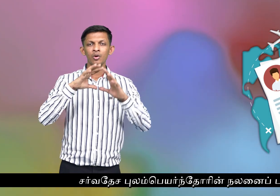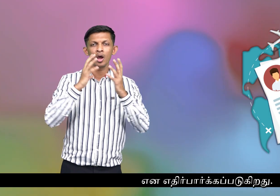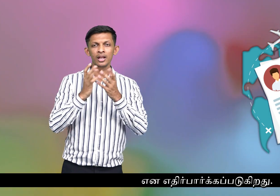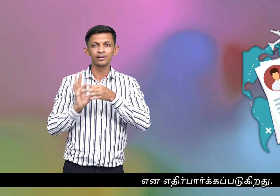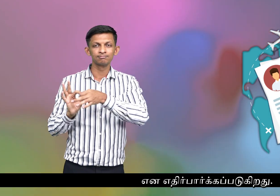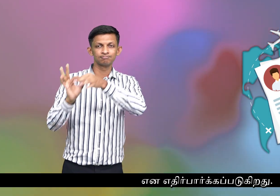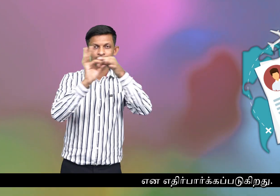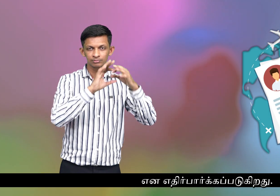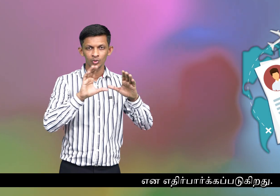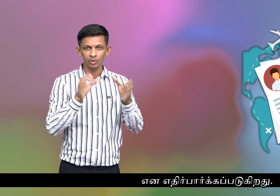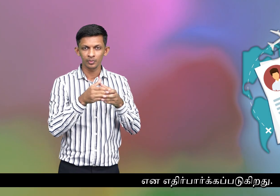என எதிர்பார்க்கப்படுகிறது.